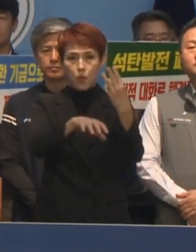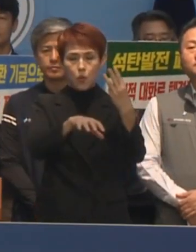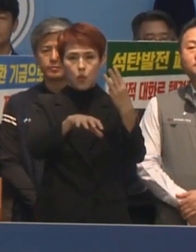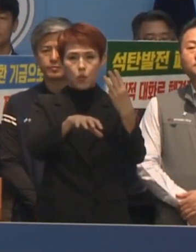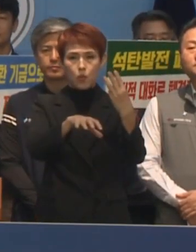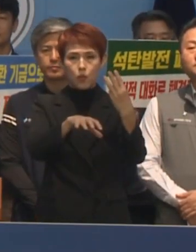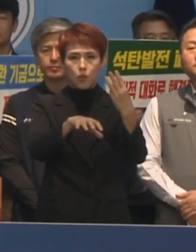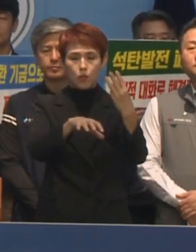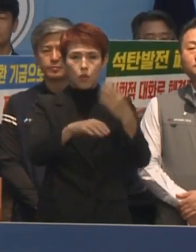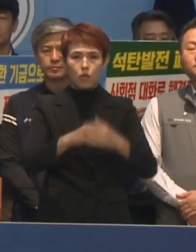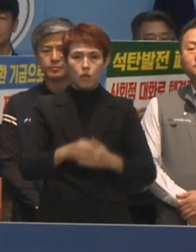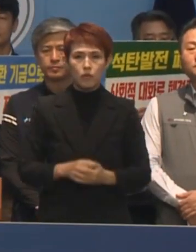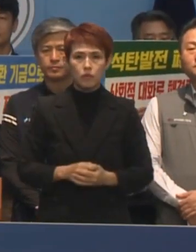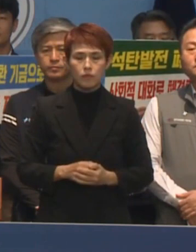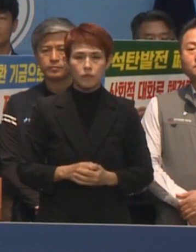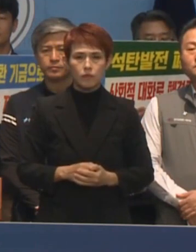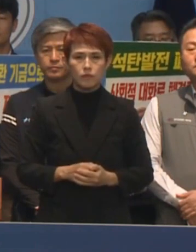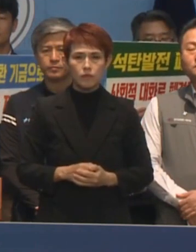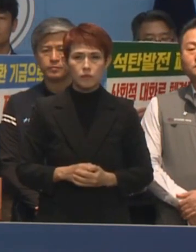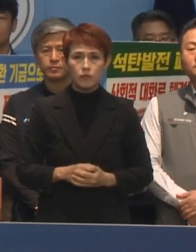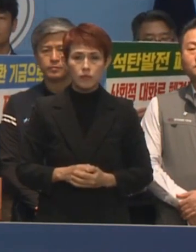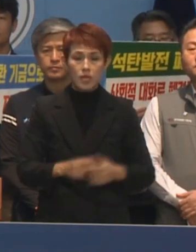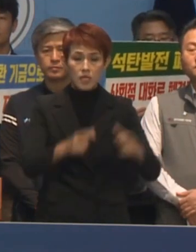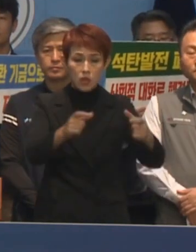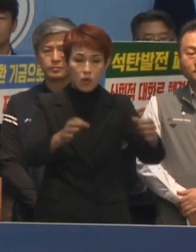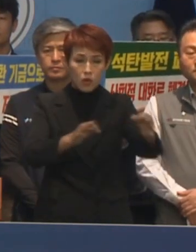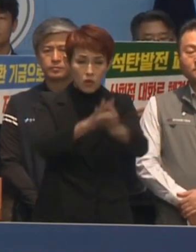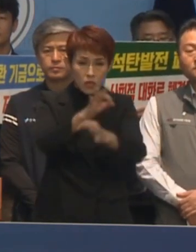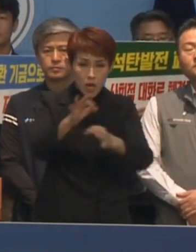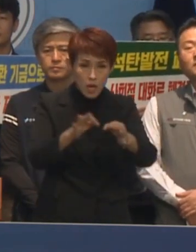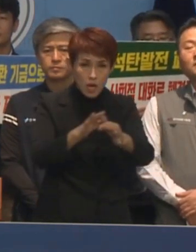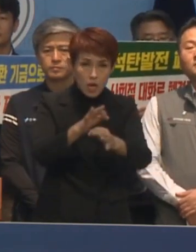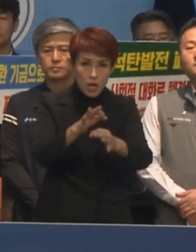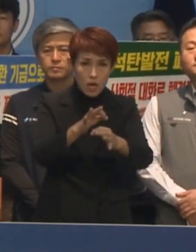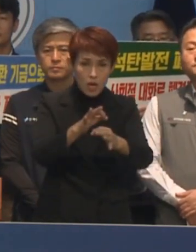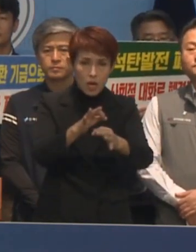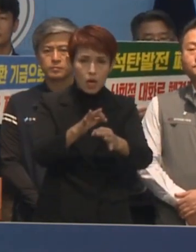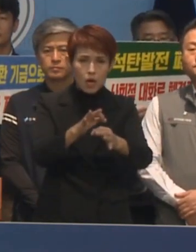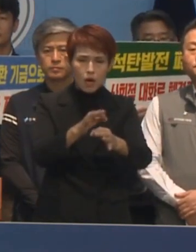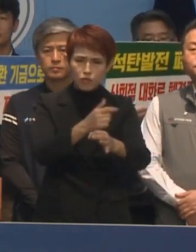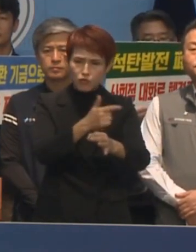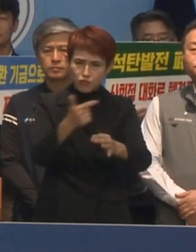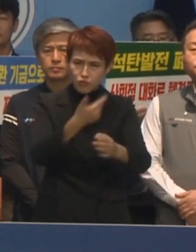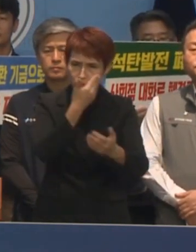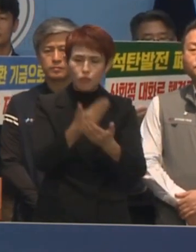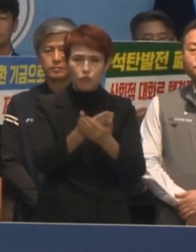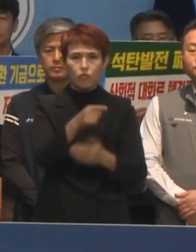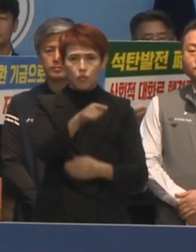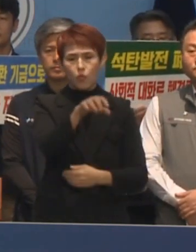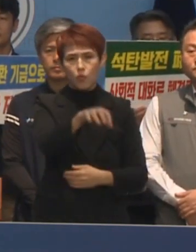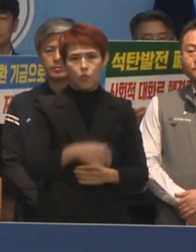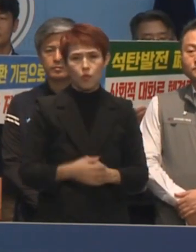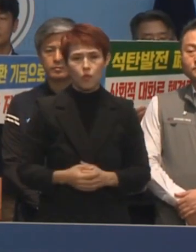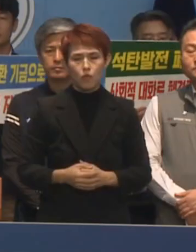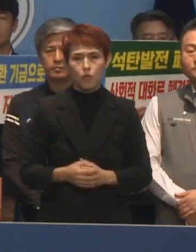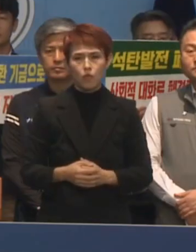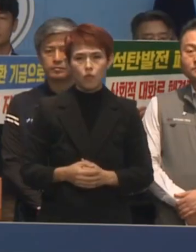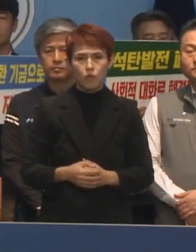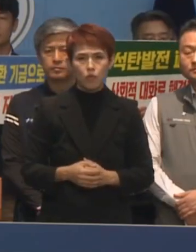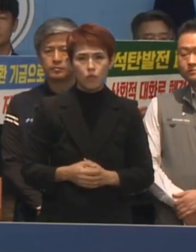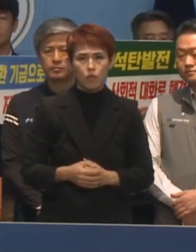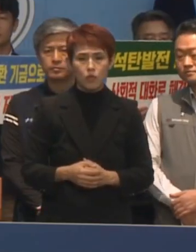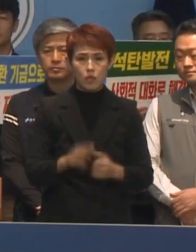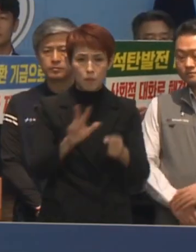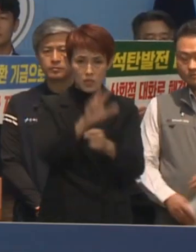지수가 6.0 이상으로 지역 경제에서 차지하는 비중이 매우 큽니다. 이에 발전 사업이